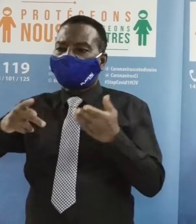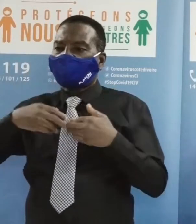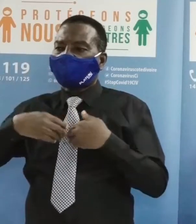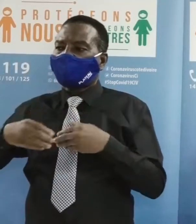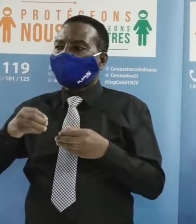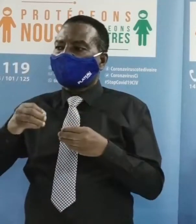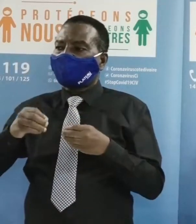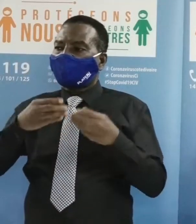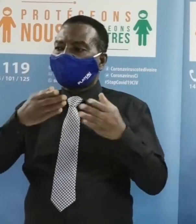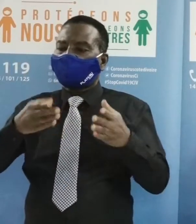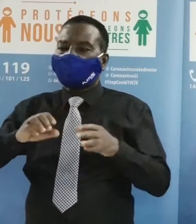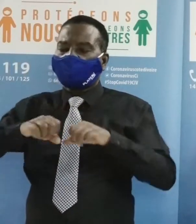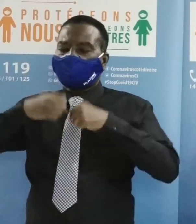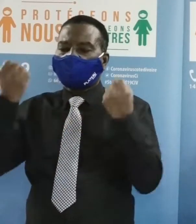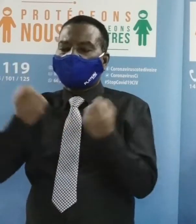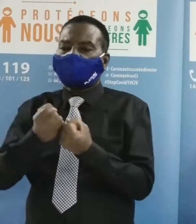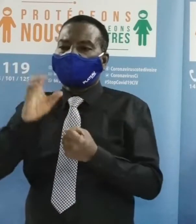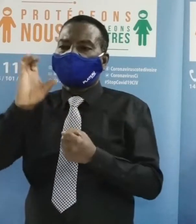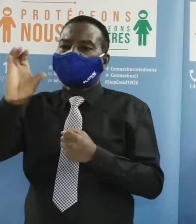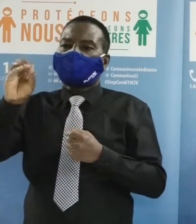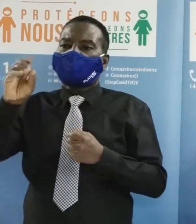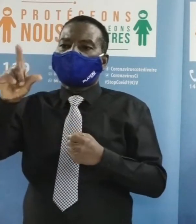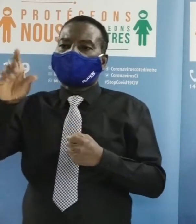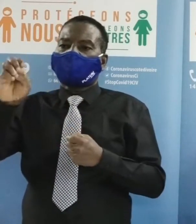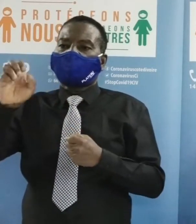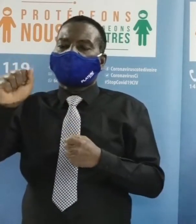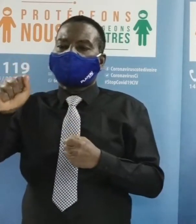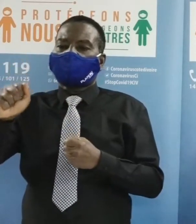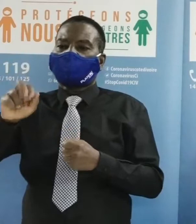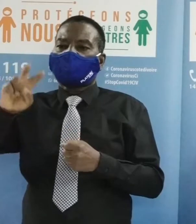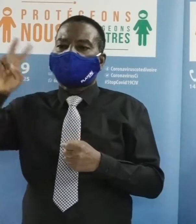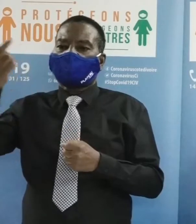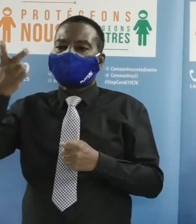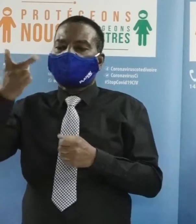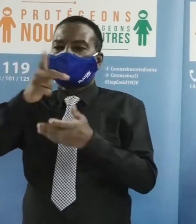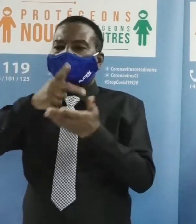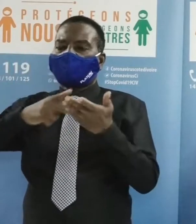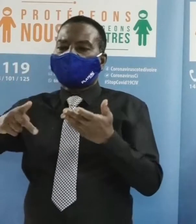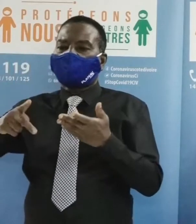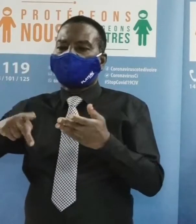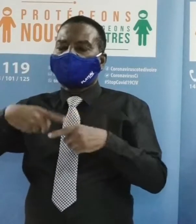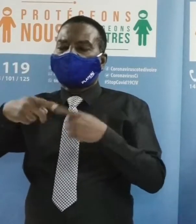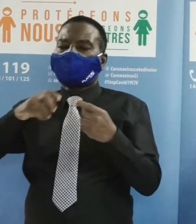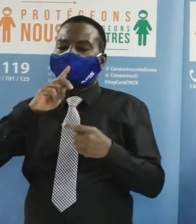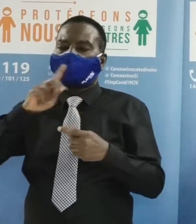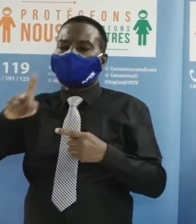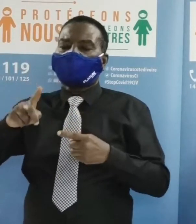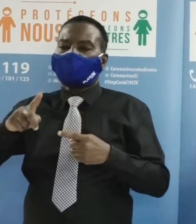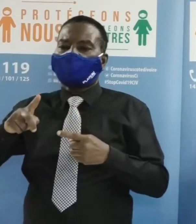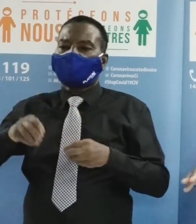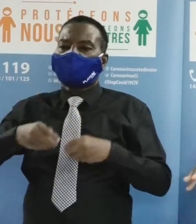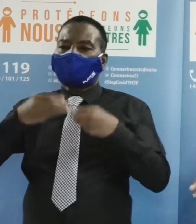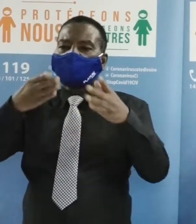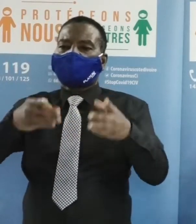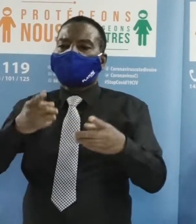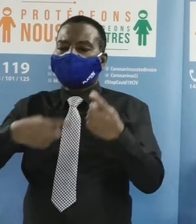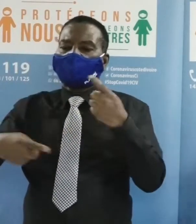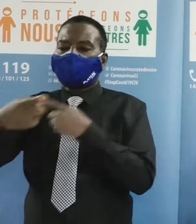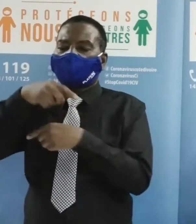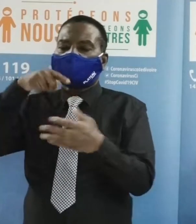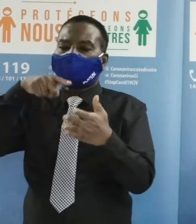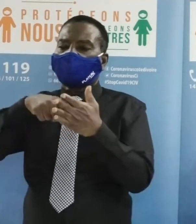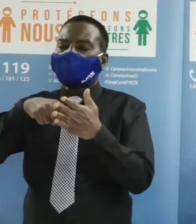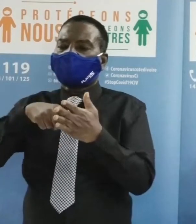octroyé à la société colas et le deuxième lot va être octroyé ces jours ci